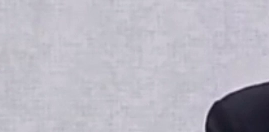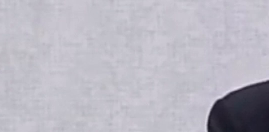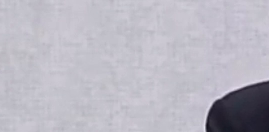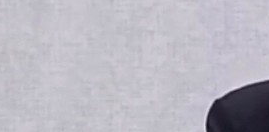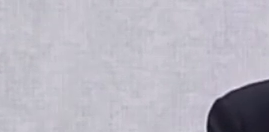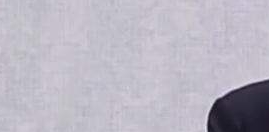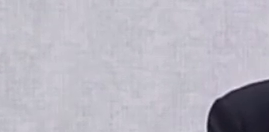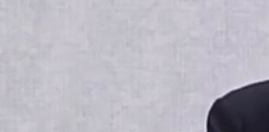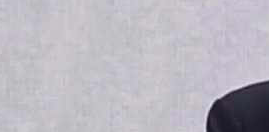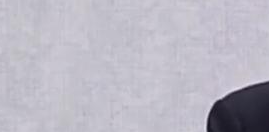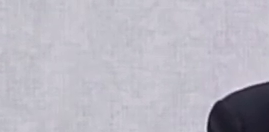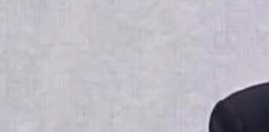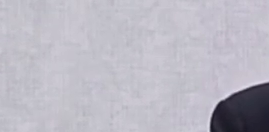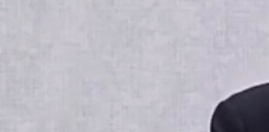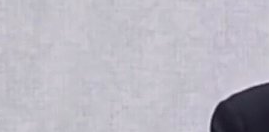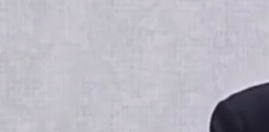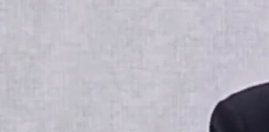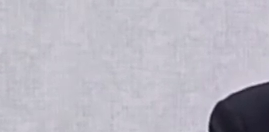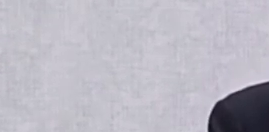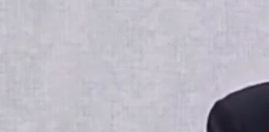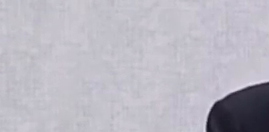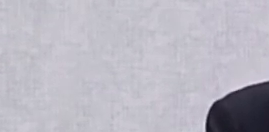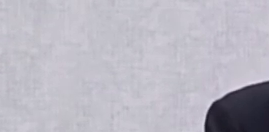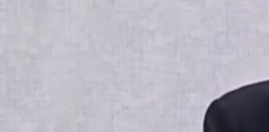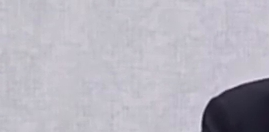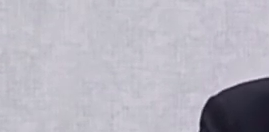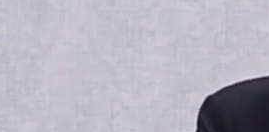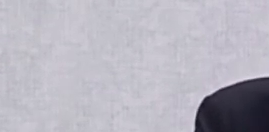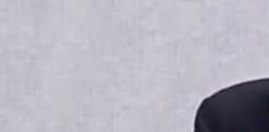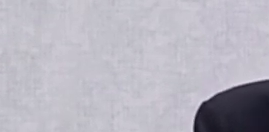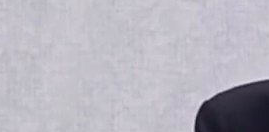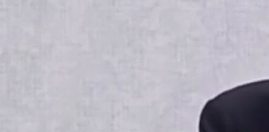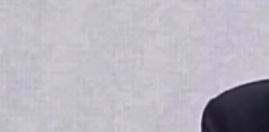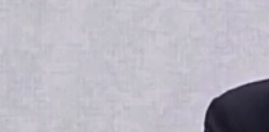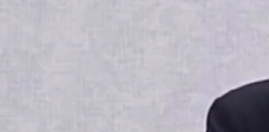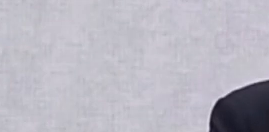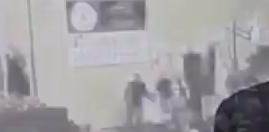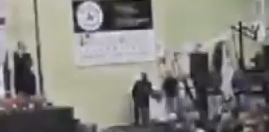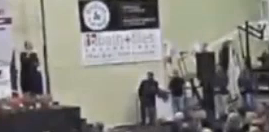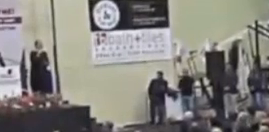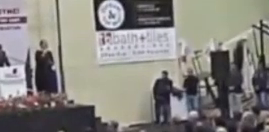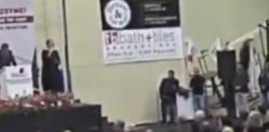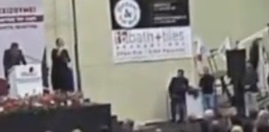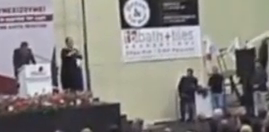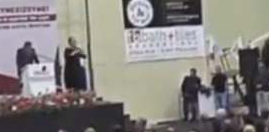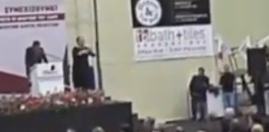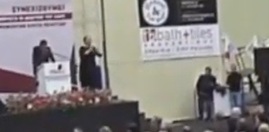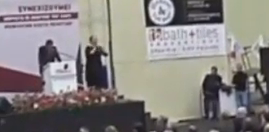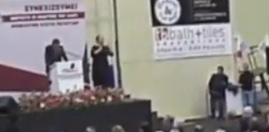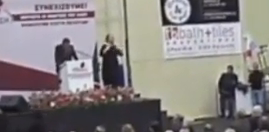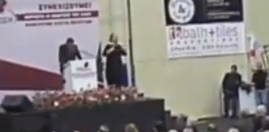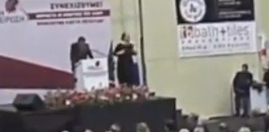2000, τρίτος στο Παγκόσμιο Πανεπιστημιακό Πρωτάθλημα Ανδρών στην Αμερική το 2002 στο Ολυμπιακό Έθλημα του